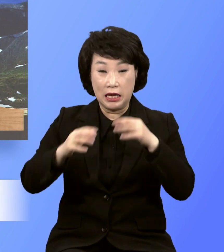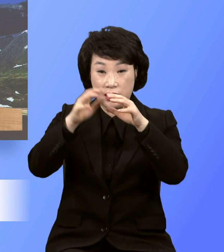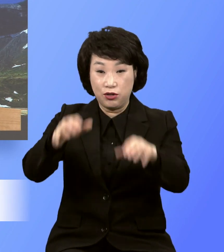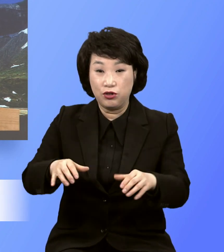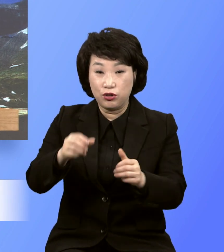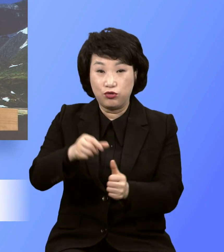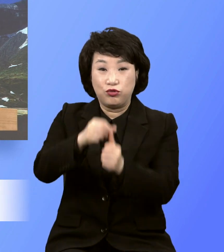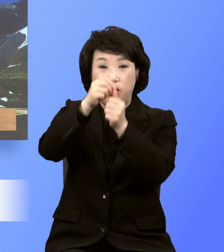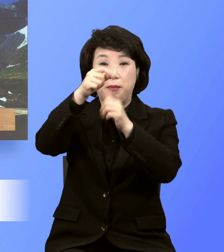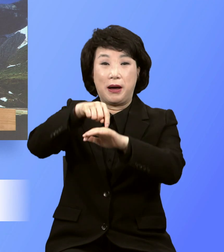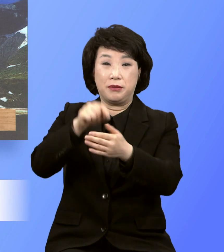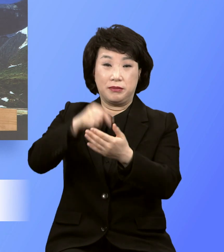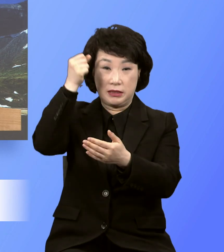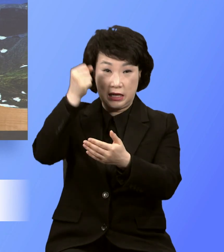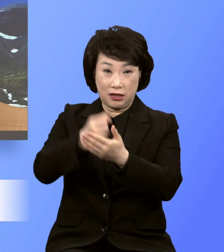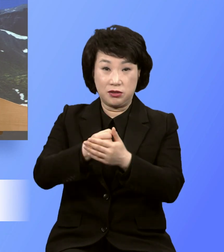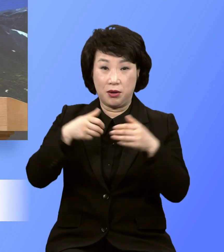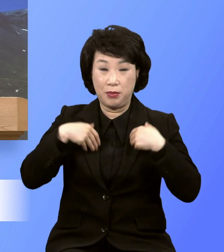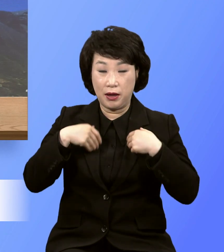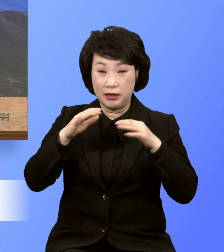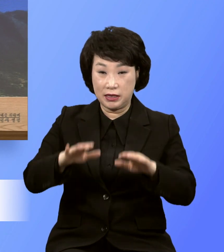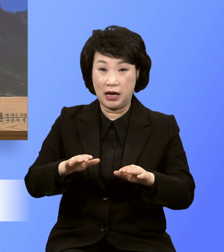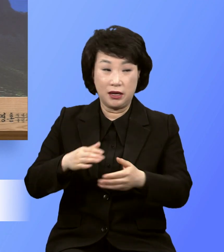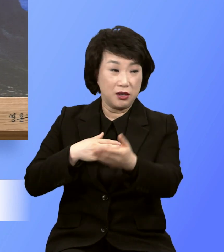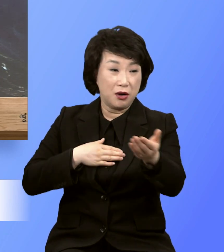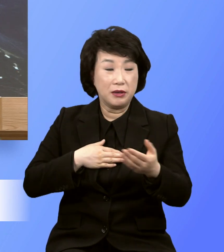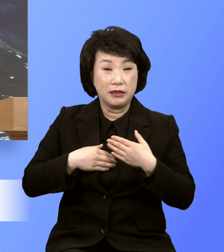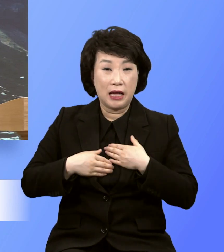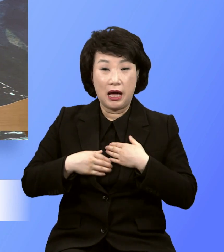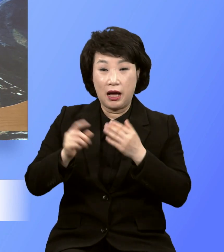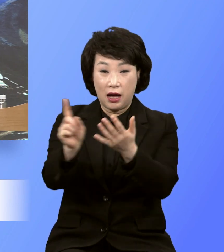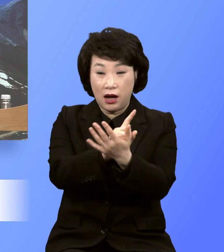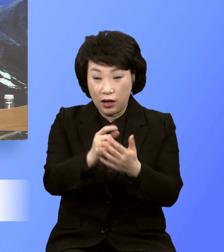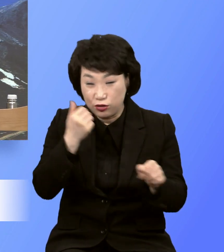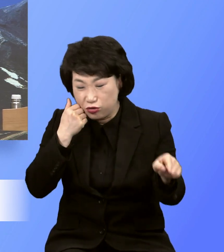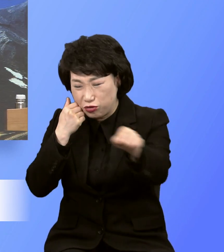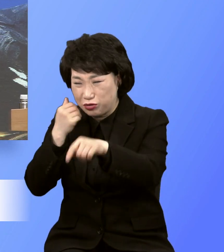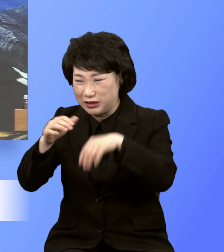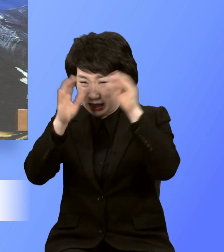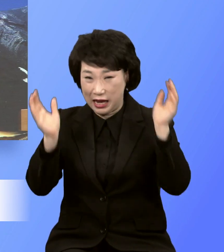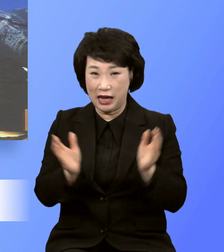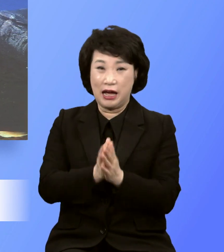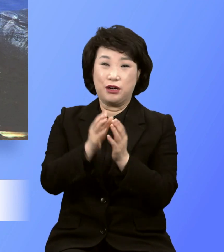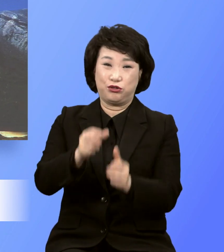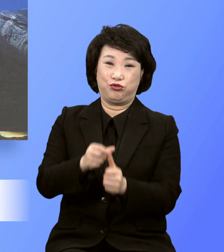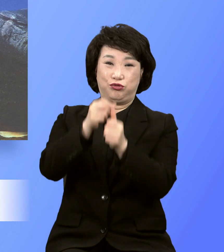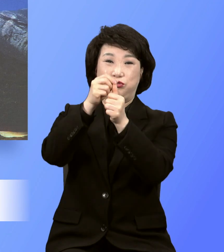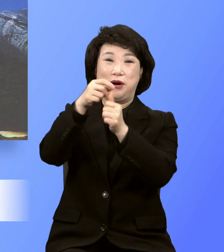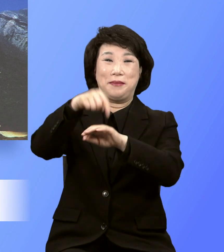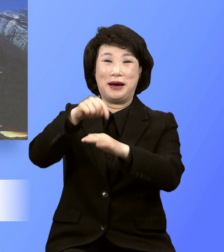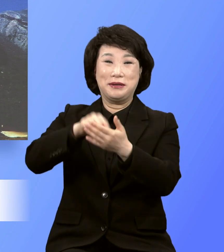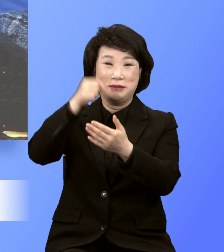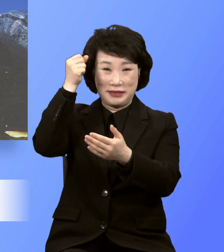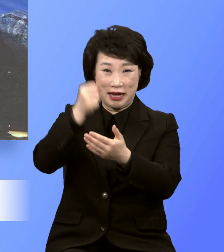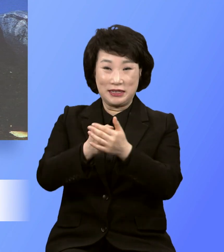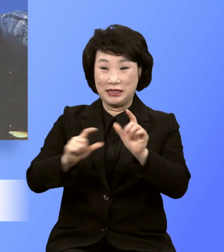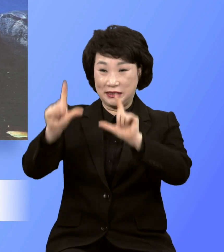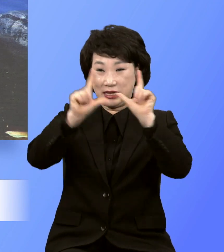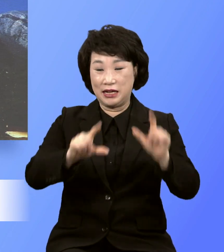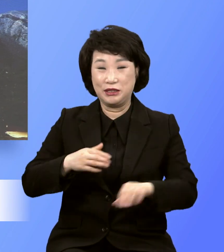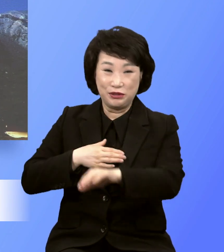이웃을 살리라고 작정하며, 인자의 날에 나를 만나는 모든 사람을 구원하리라고 작정하며